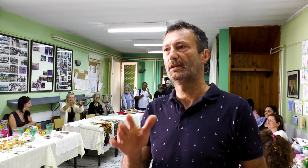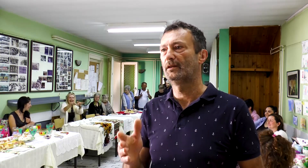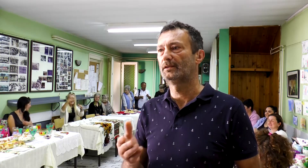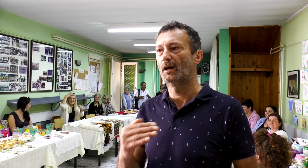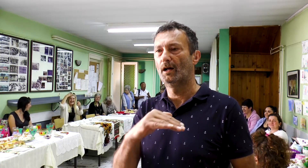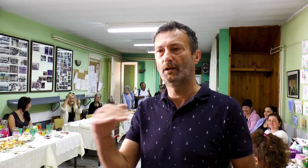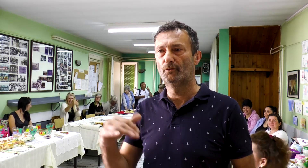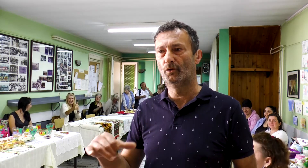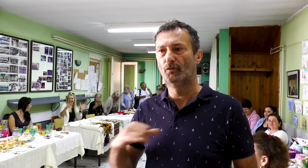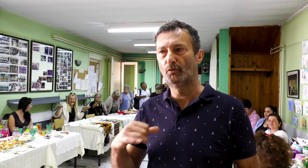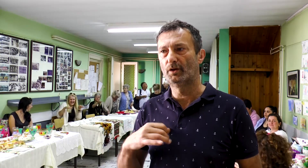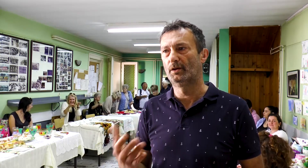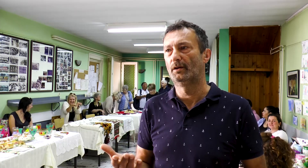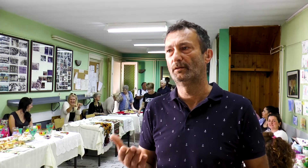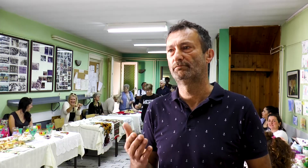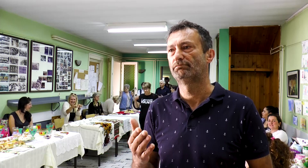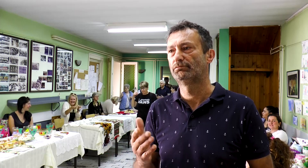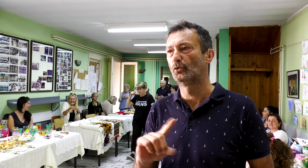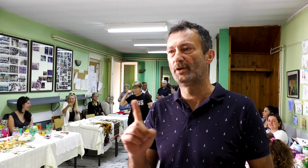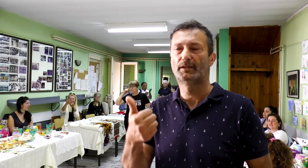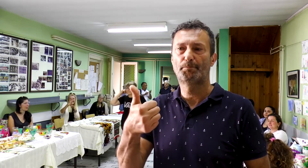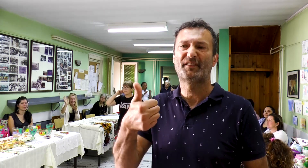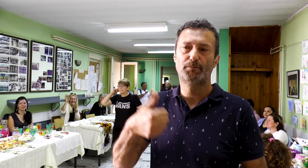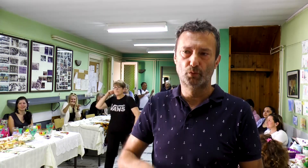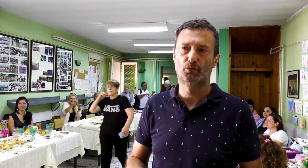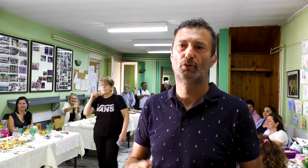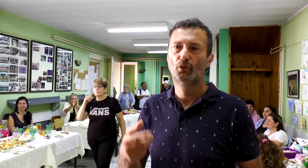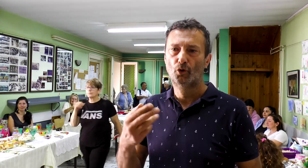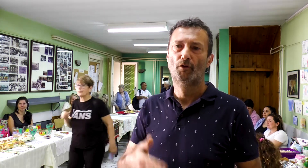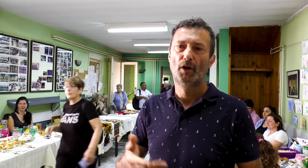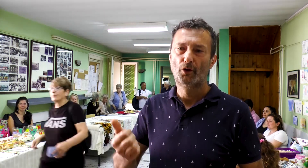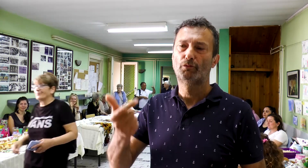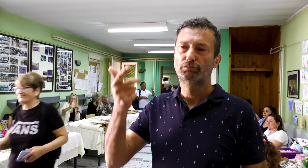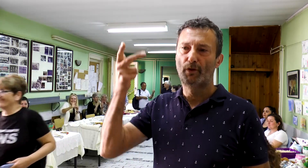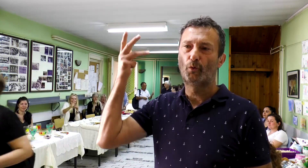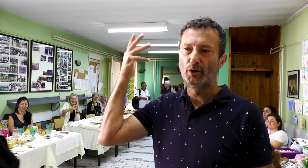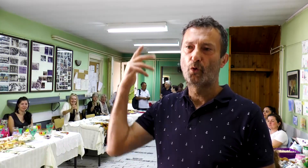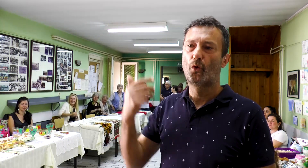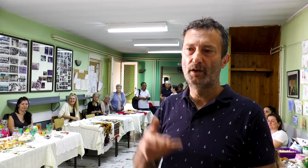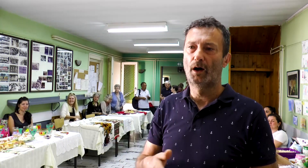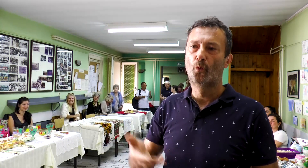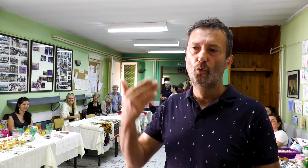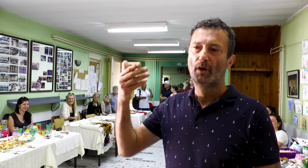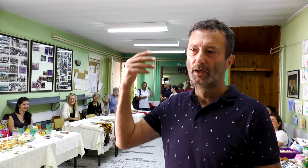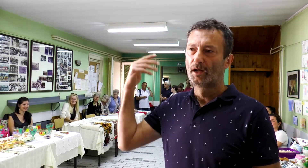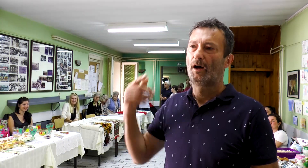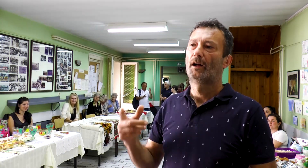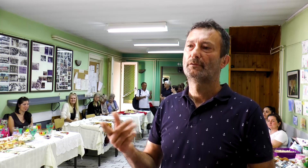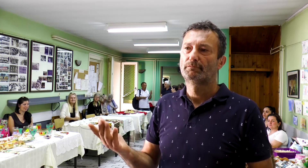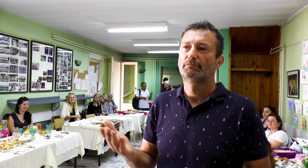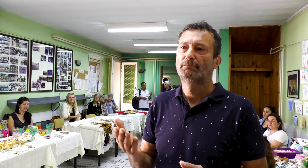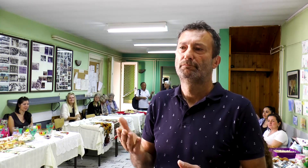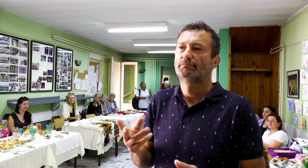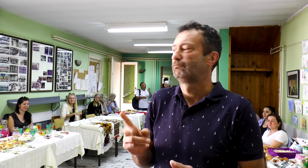Naš taj cilj je da se predstavimo na nivou Vojvodine. Nije to prvi put, već godinama unazad